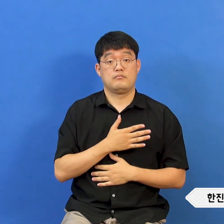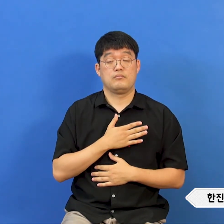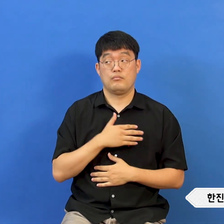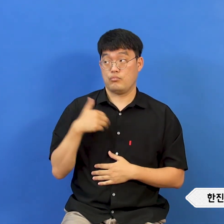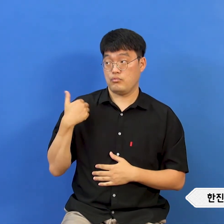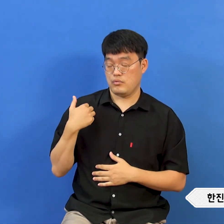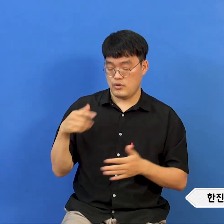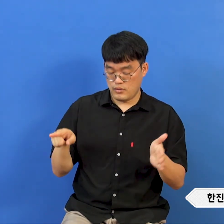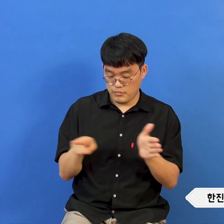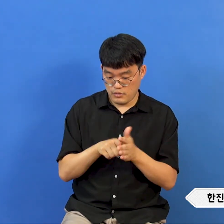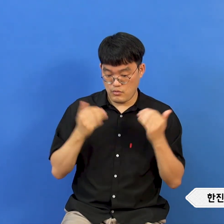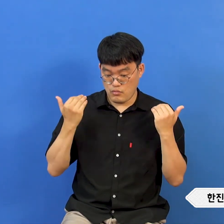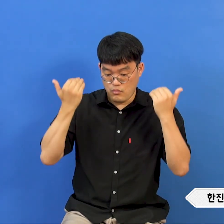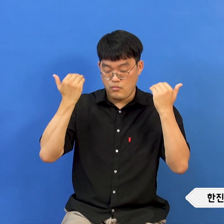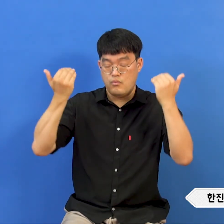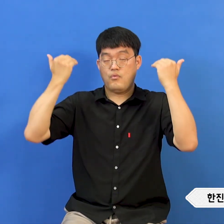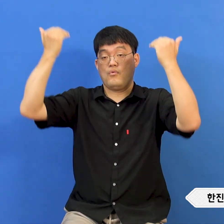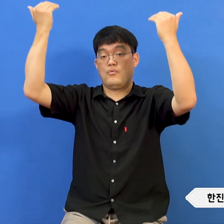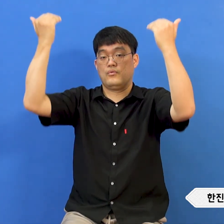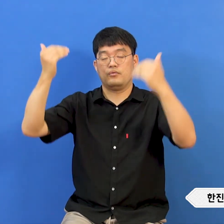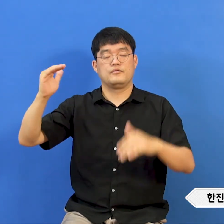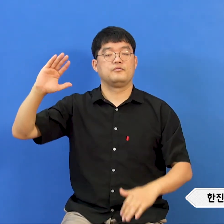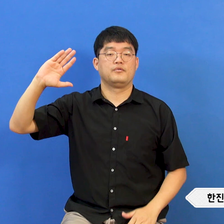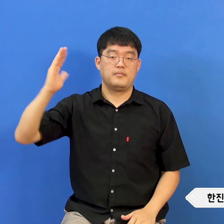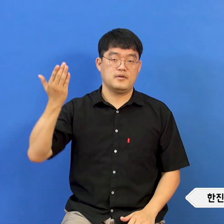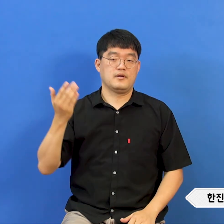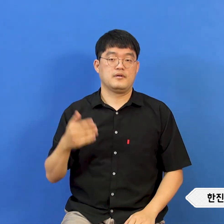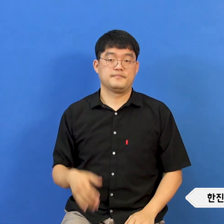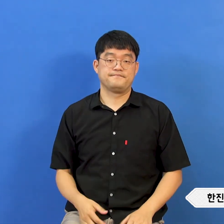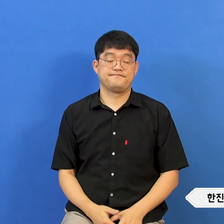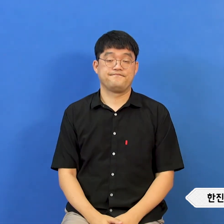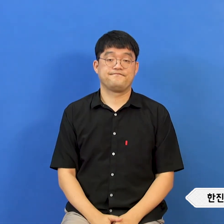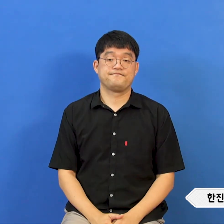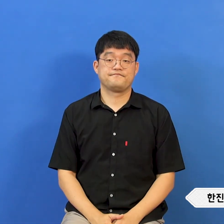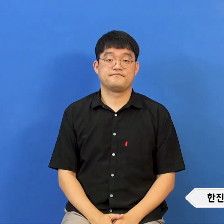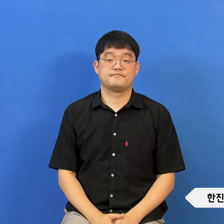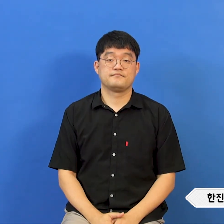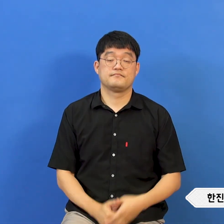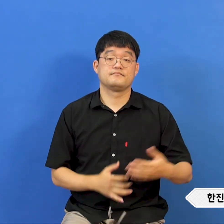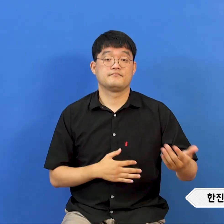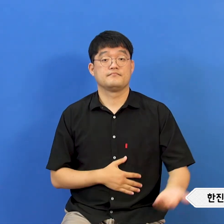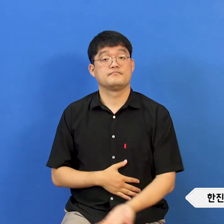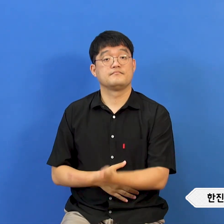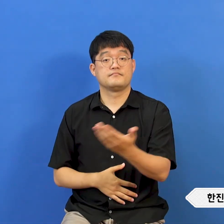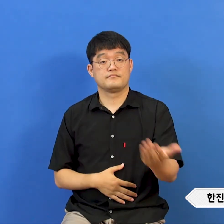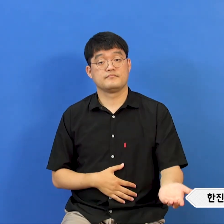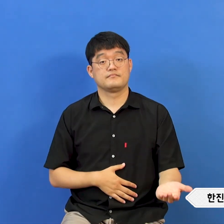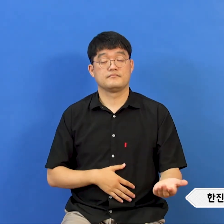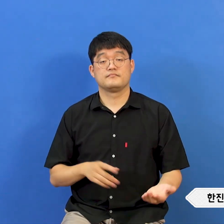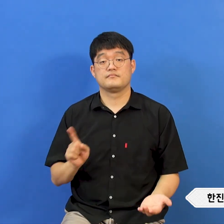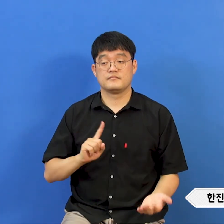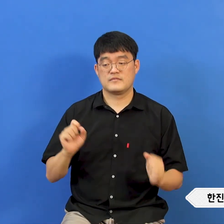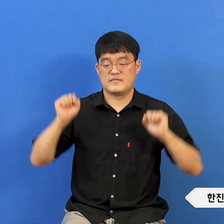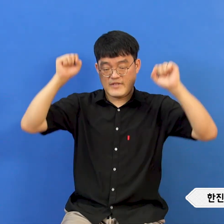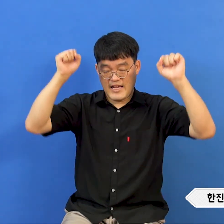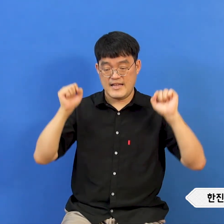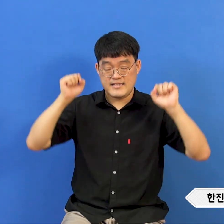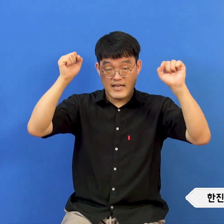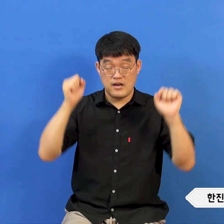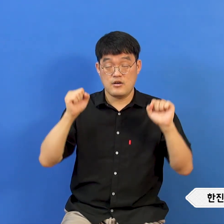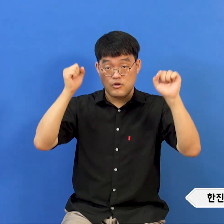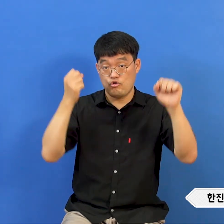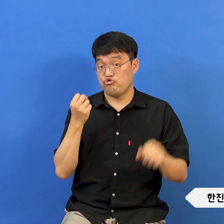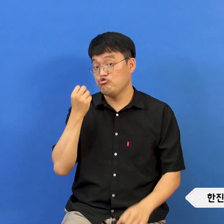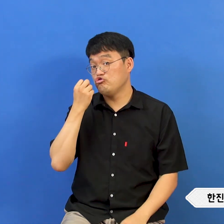믿음이 부쩍부쩍 자라게 됩니다. 그럼 분명합니다. 여러분, 헬스장에 가서 2달만 딱